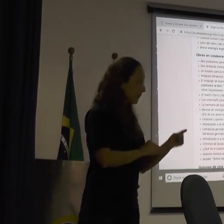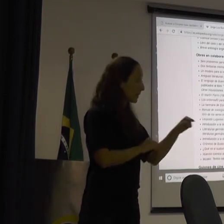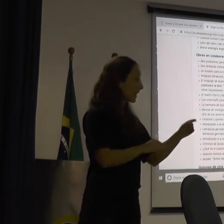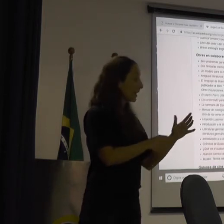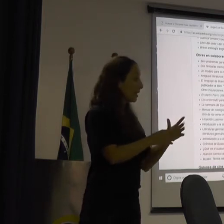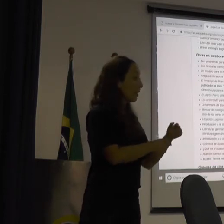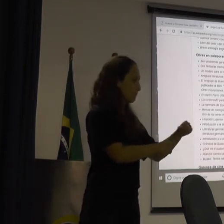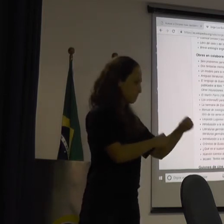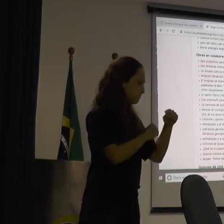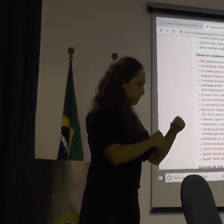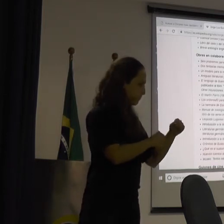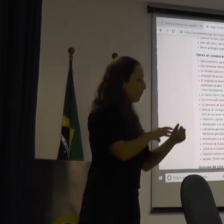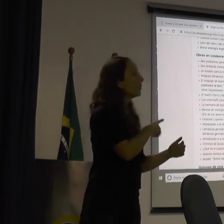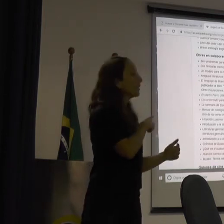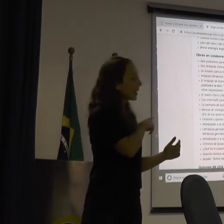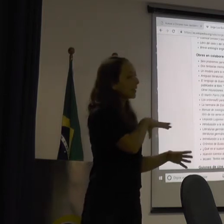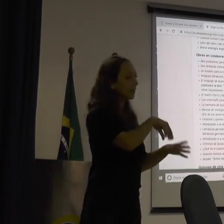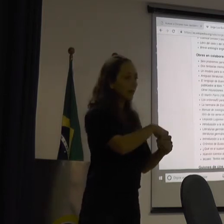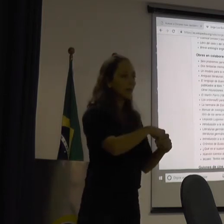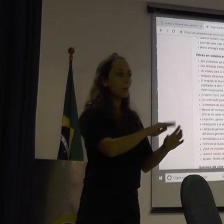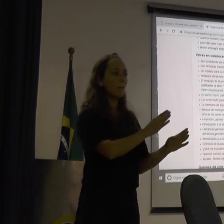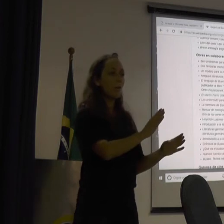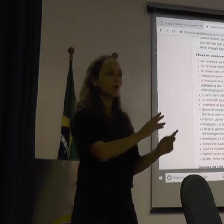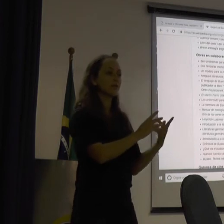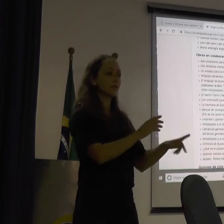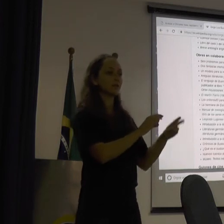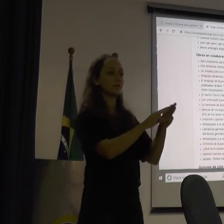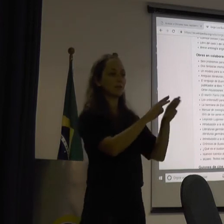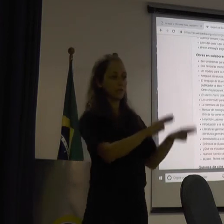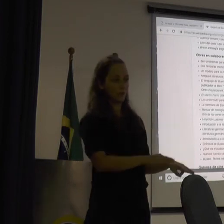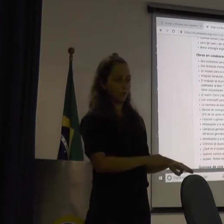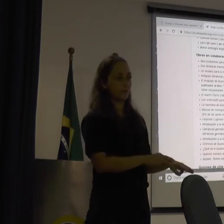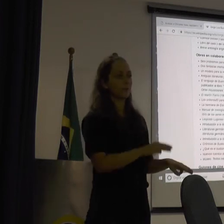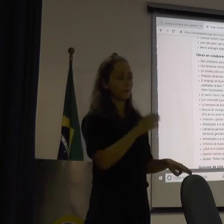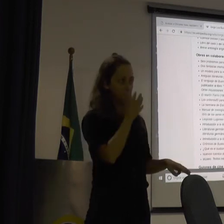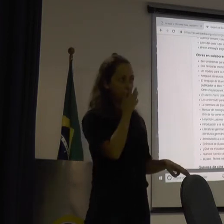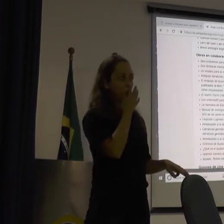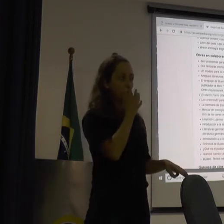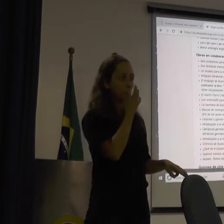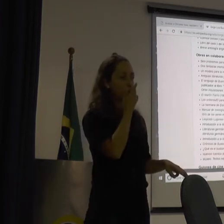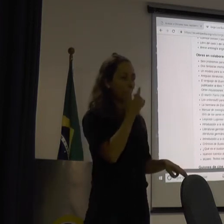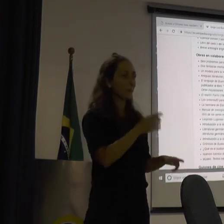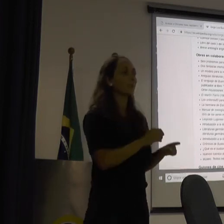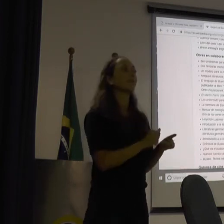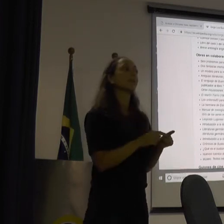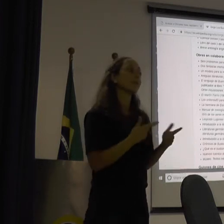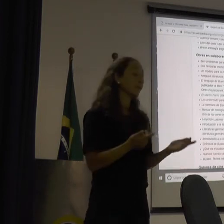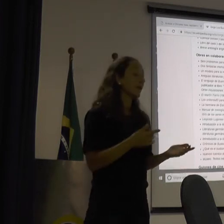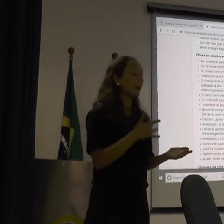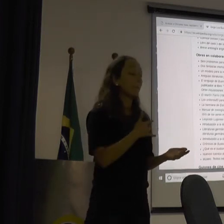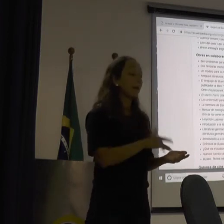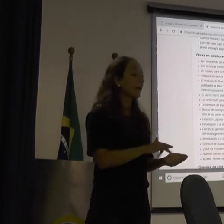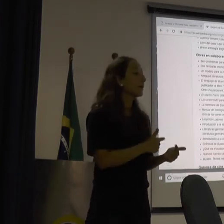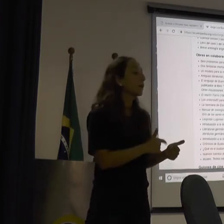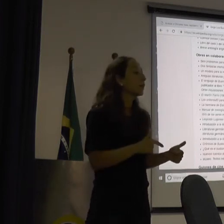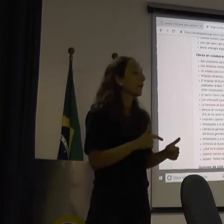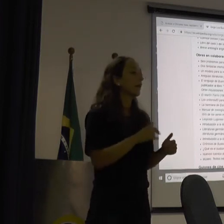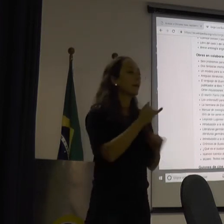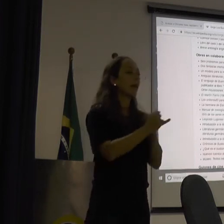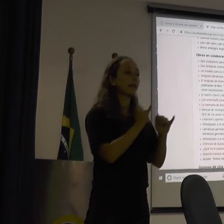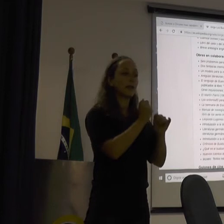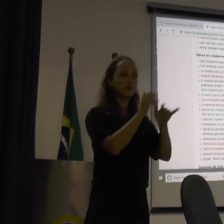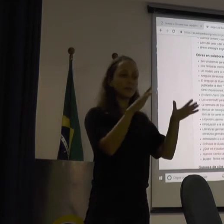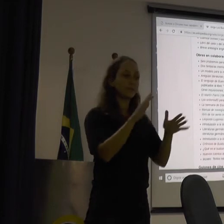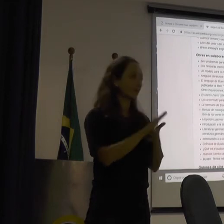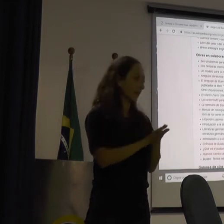Inédito, não tem nem, você não consegue nem ter uma coisa digital. Pelo menos deveriam digitalizar, né? Não tem.